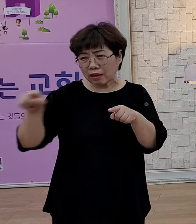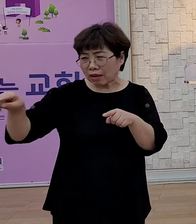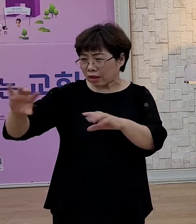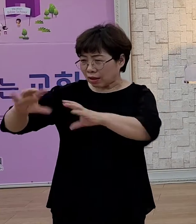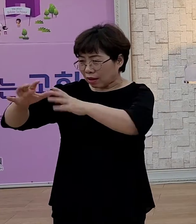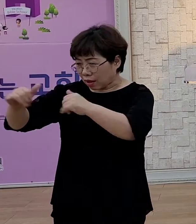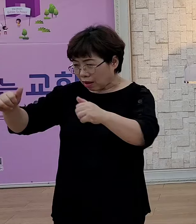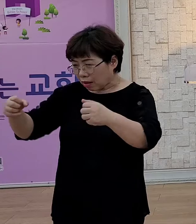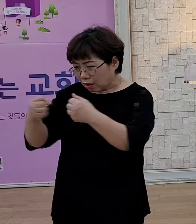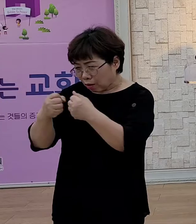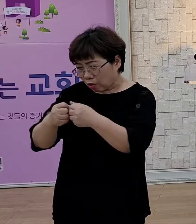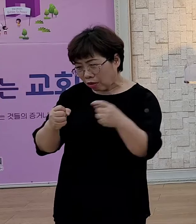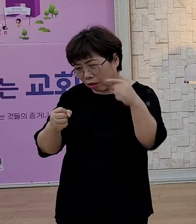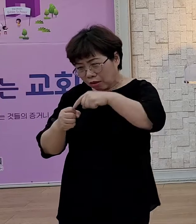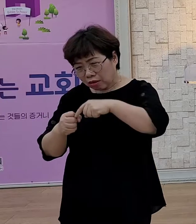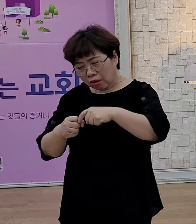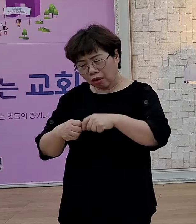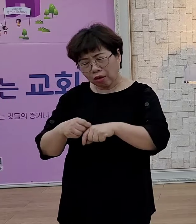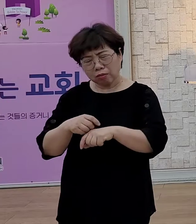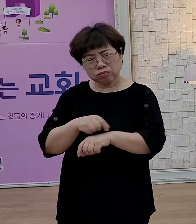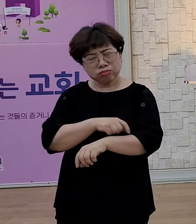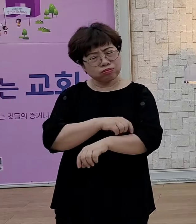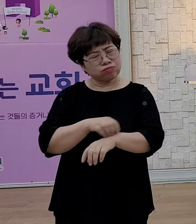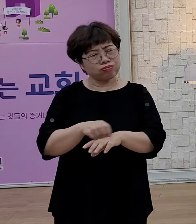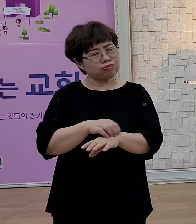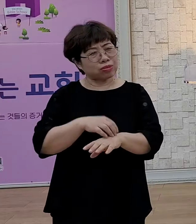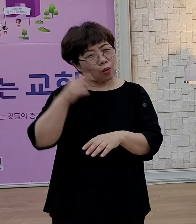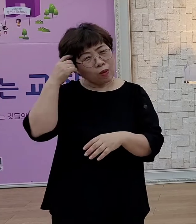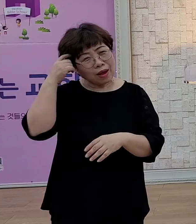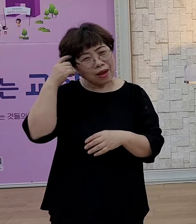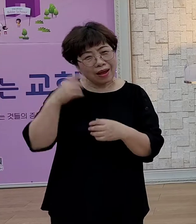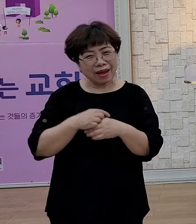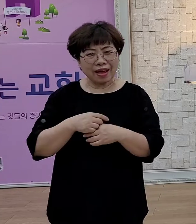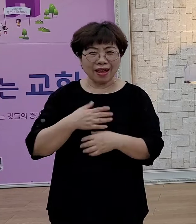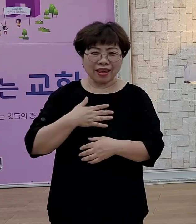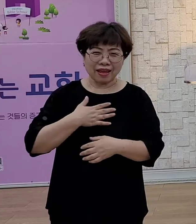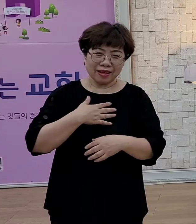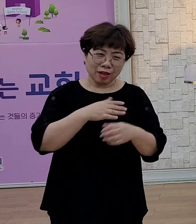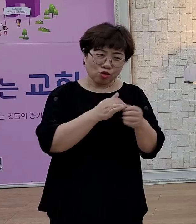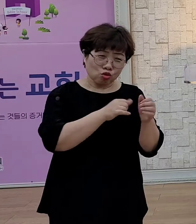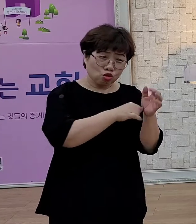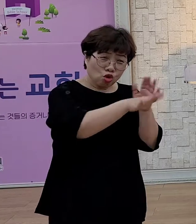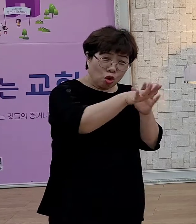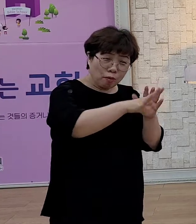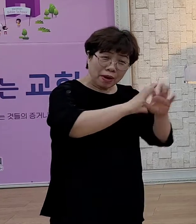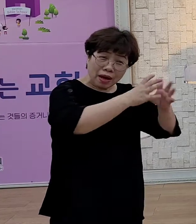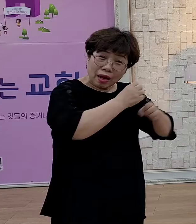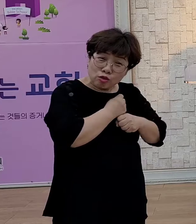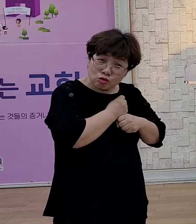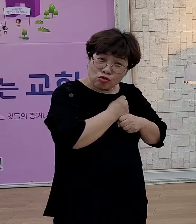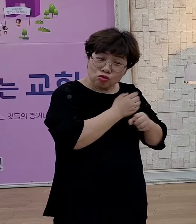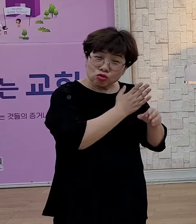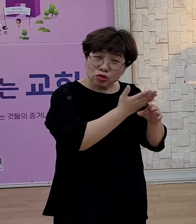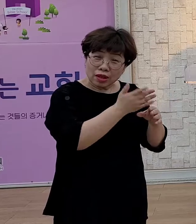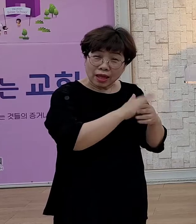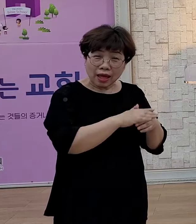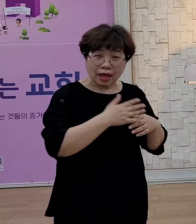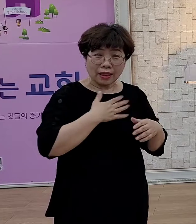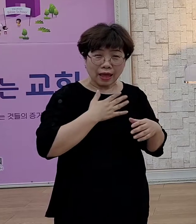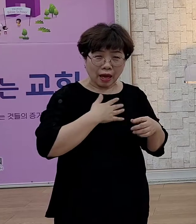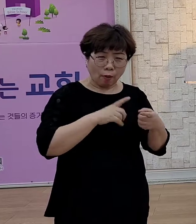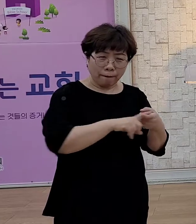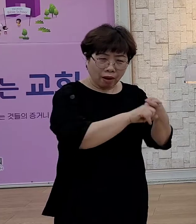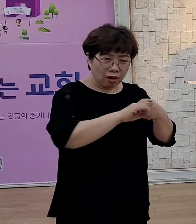저 다윗이 저 골리앗 죽이고 그 유명한 놈 아니냐, 유대인 놈인데, 아니 지금 우리나라 사람들하고 우리랑 같이